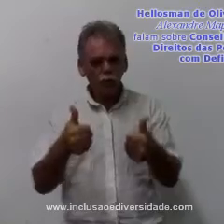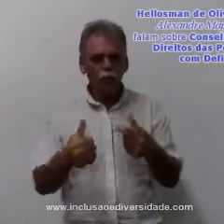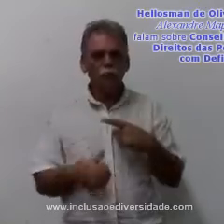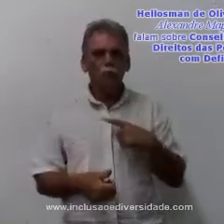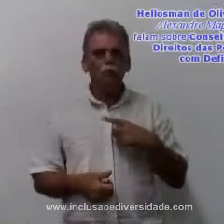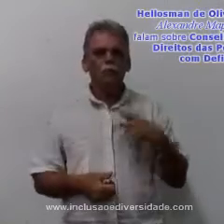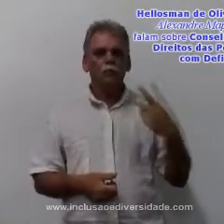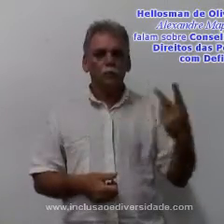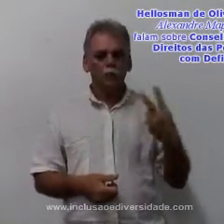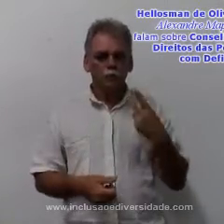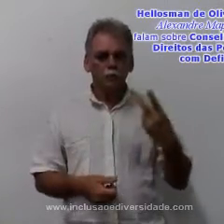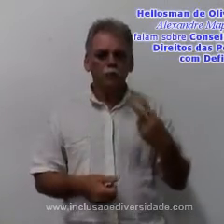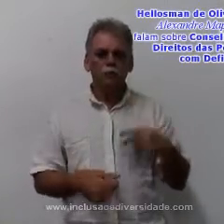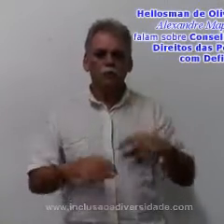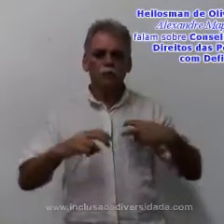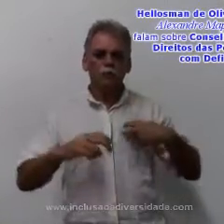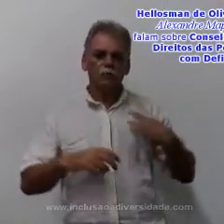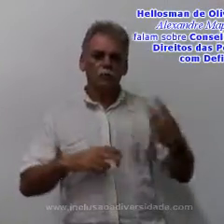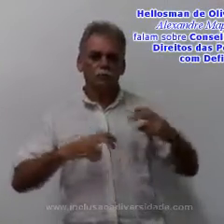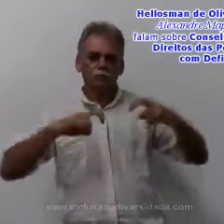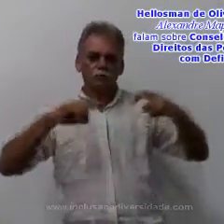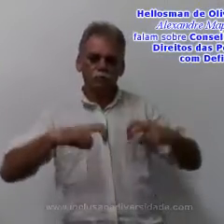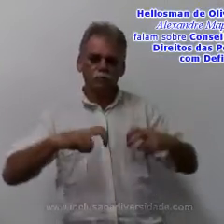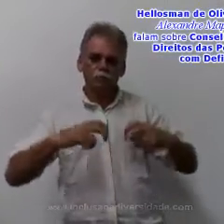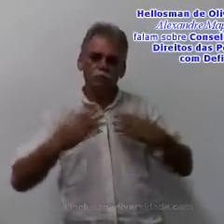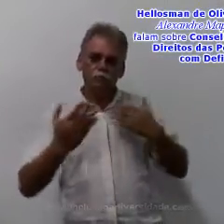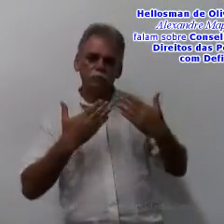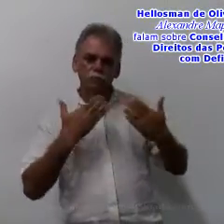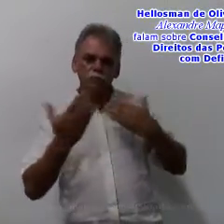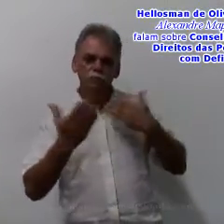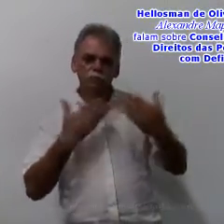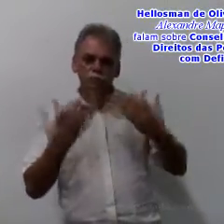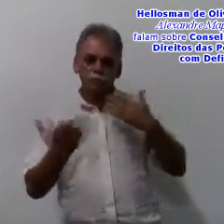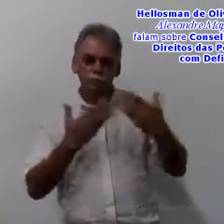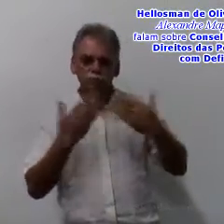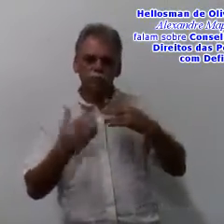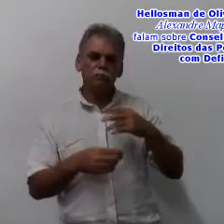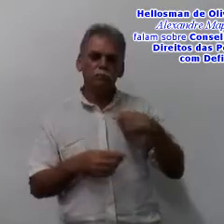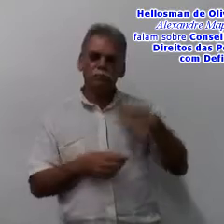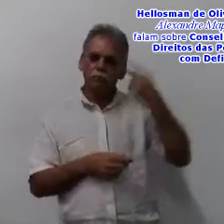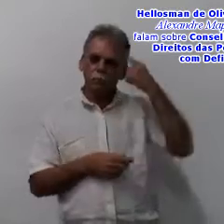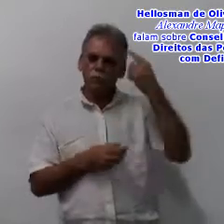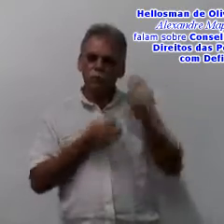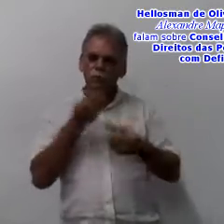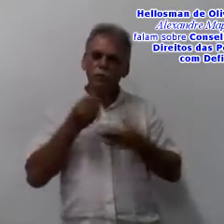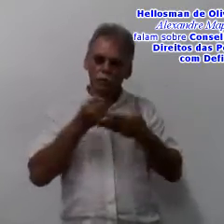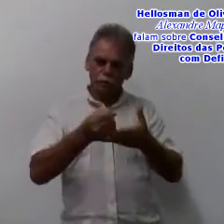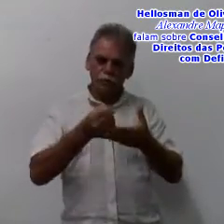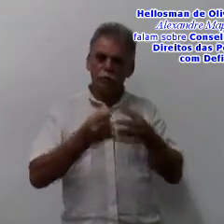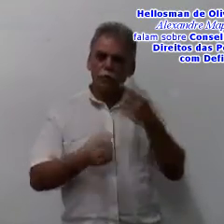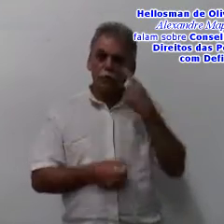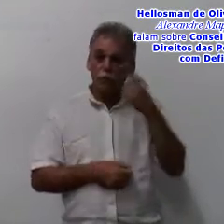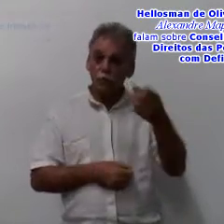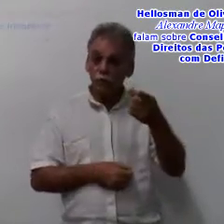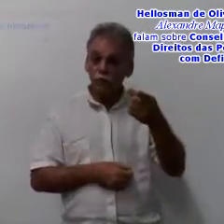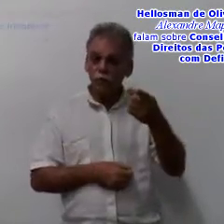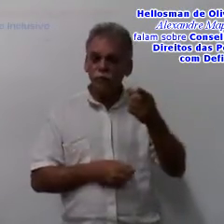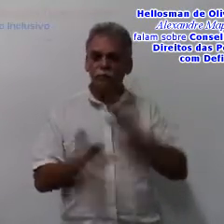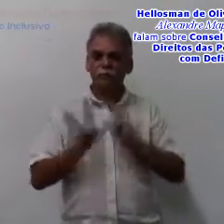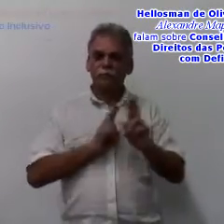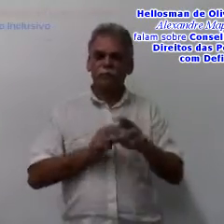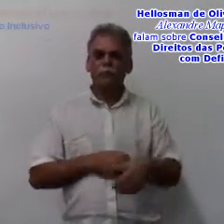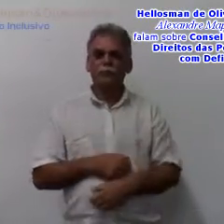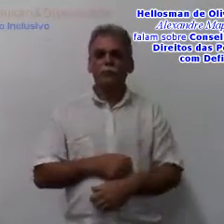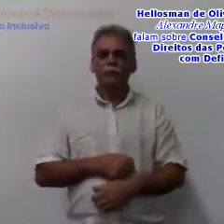papo muito bacana que a gente teve numa mesa de bar, com a nossa cervejinha esquentando, né?